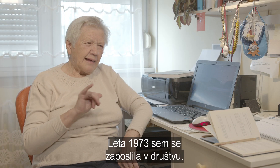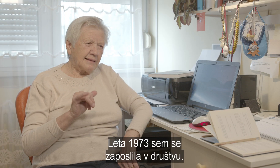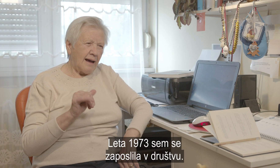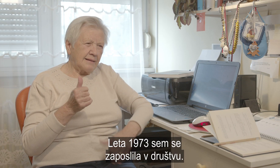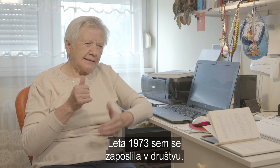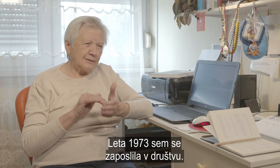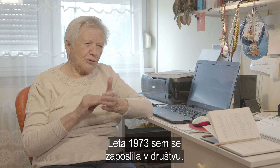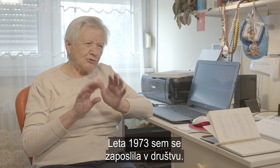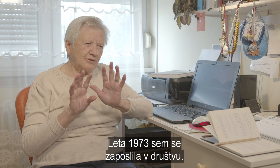Ta